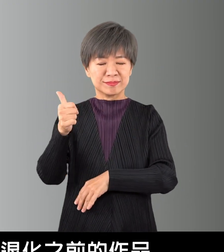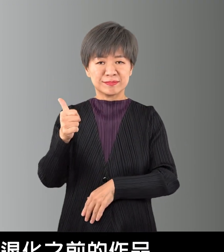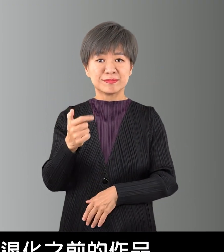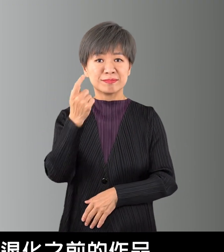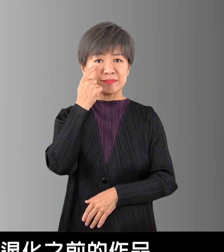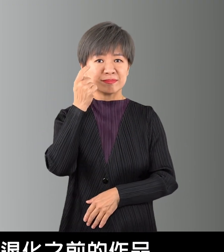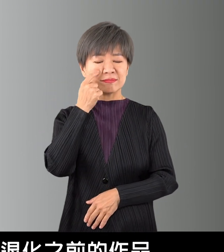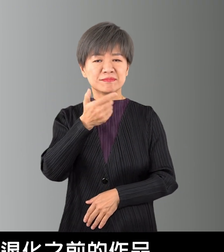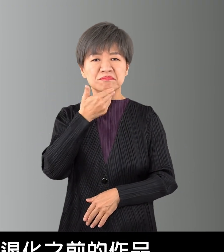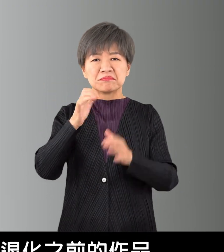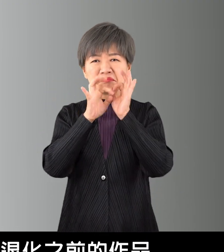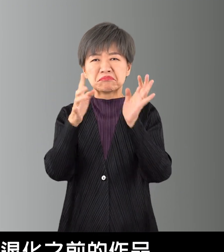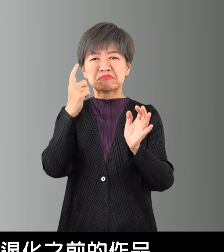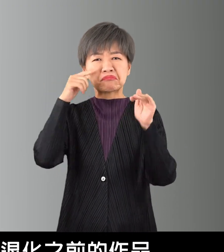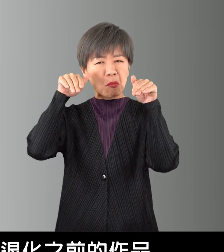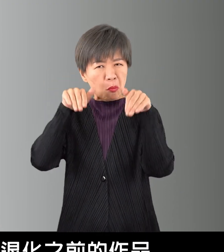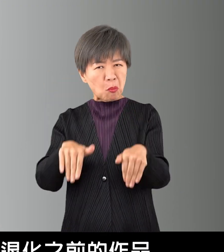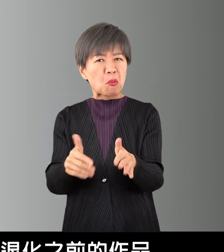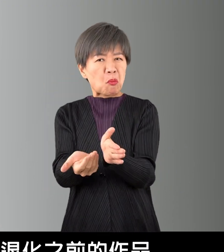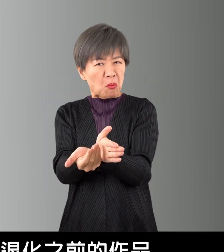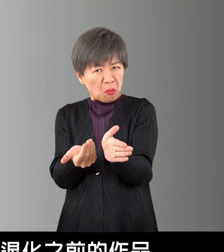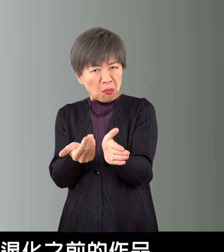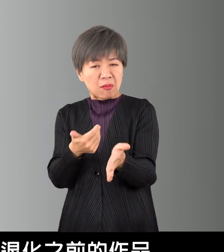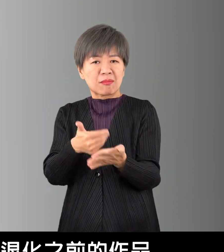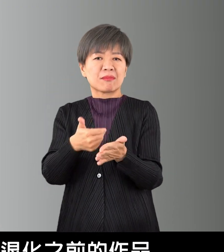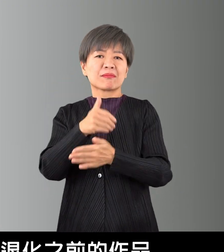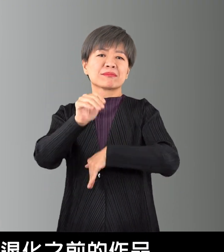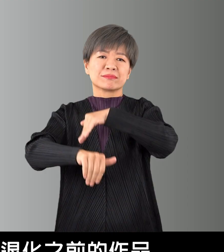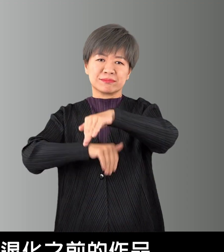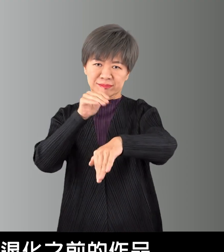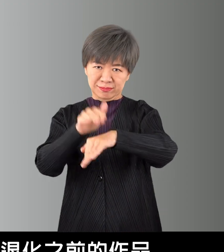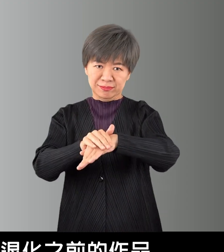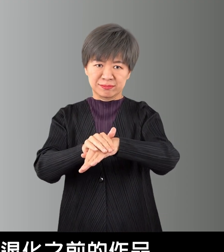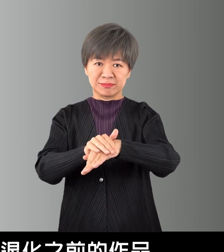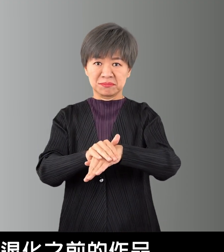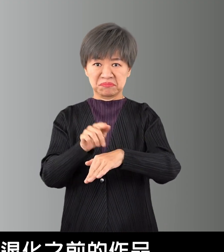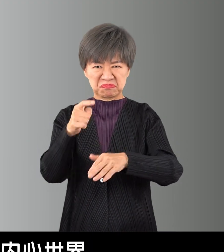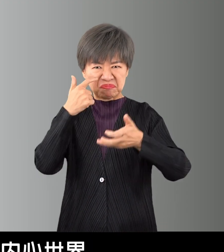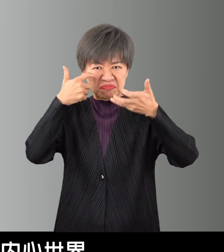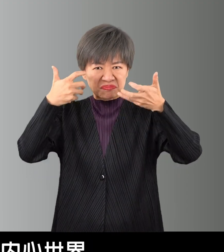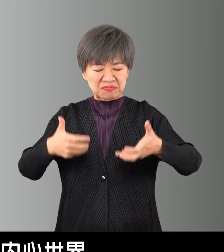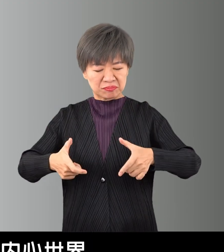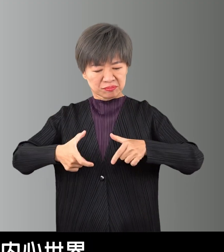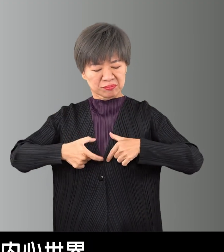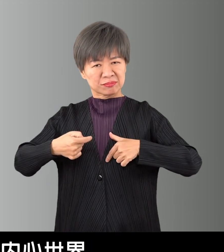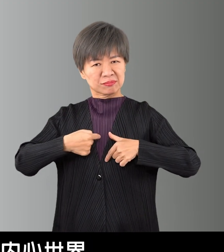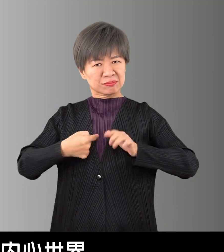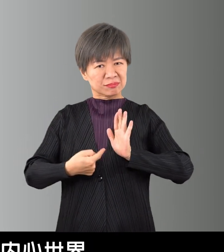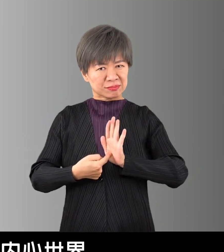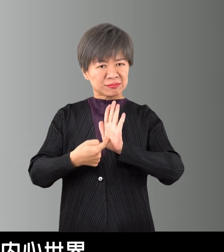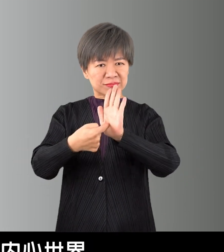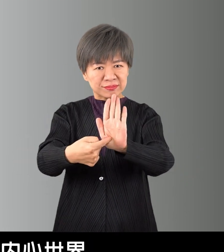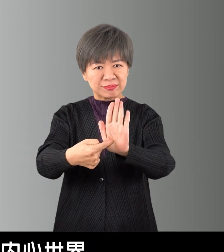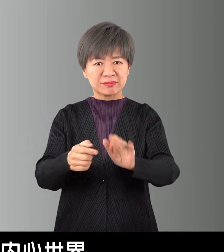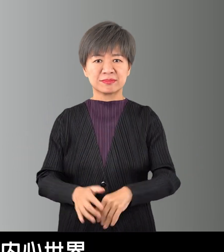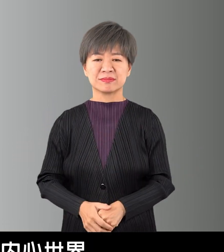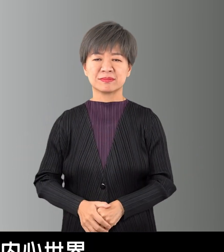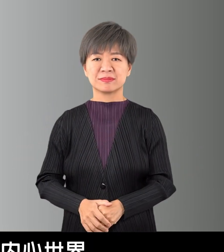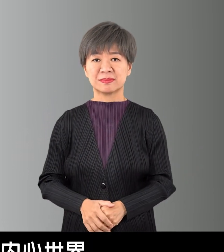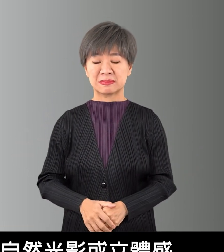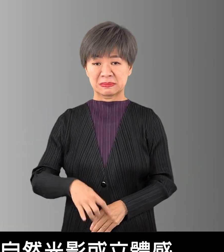东在青光眼导致视力退化之前的作品，他重视表现内心世